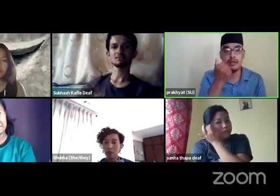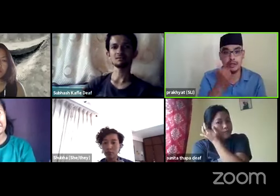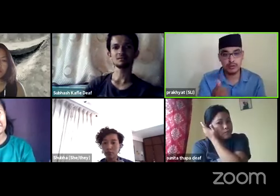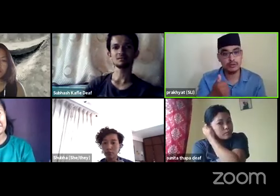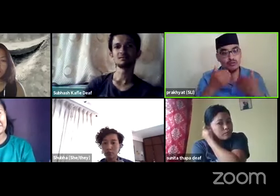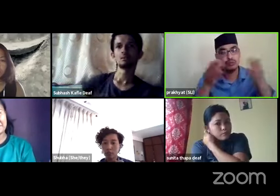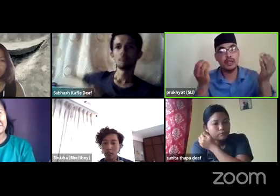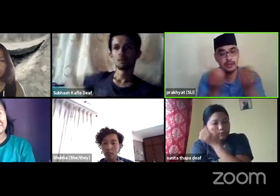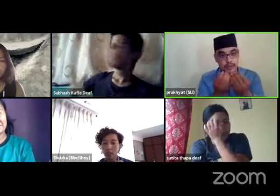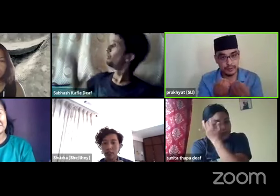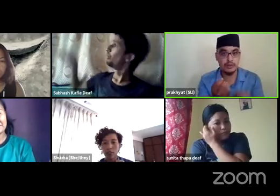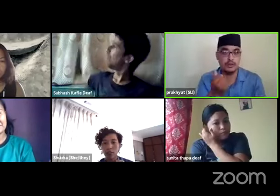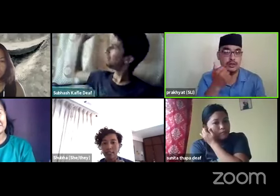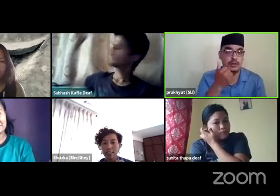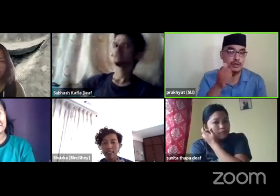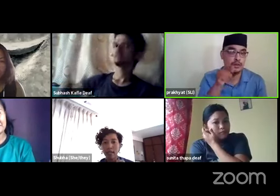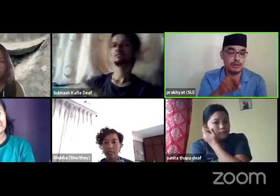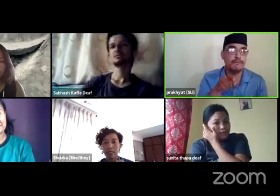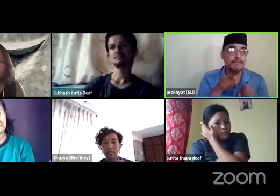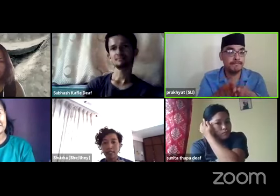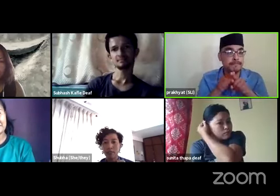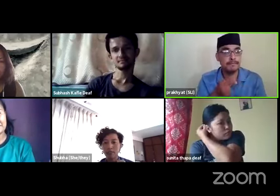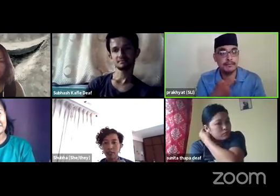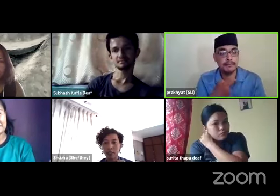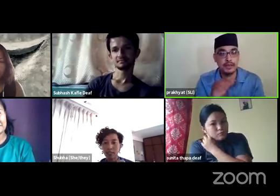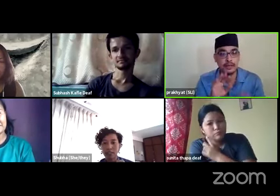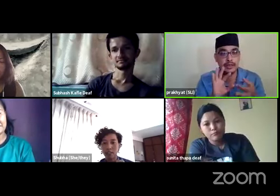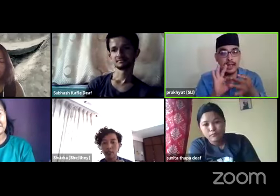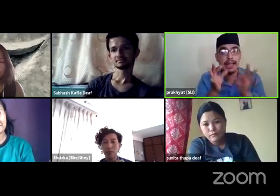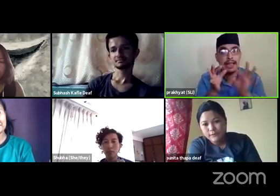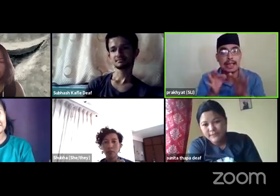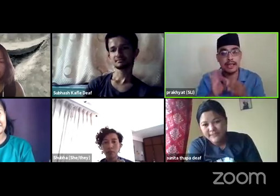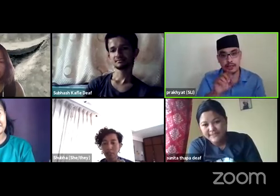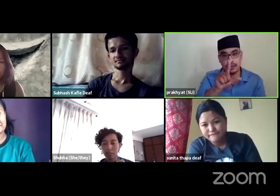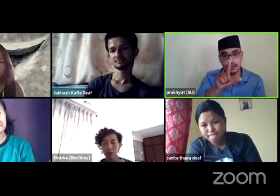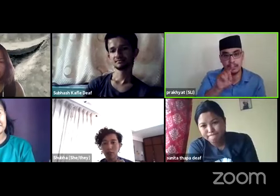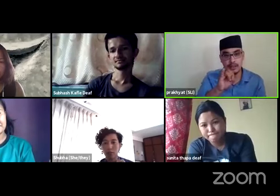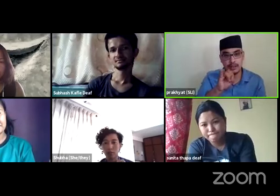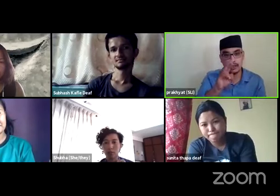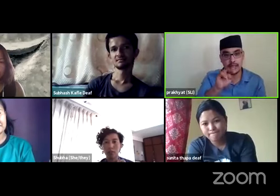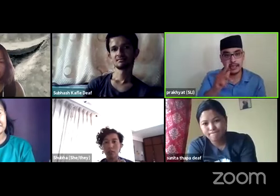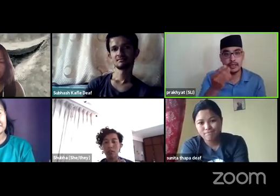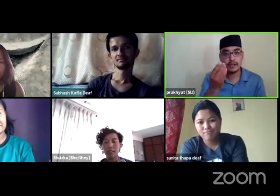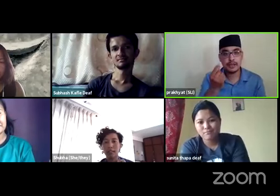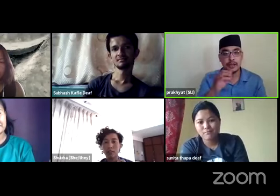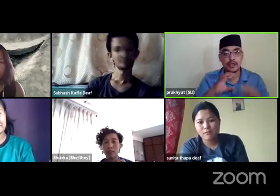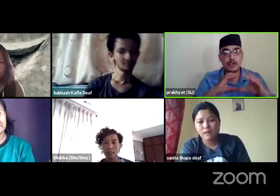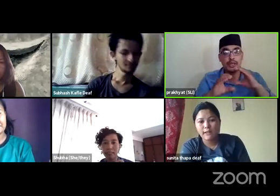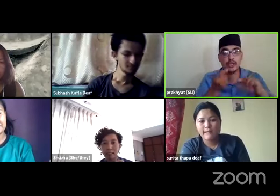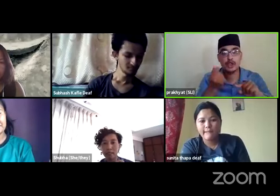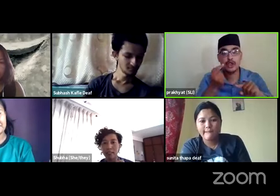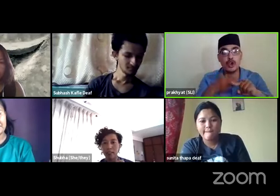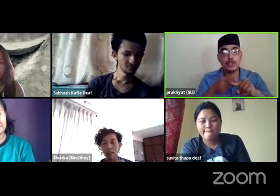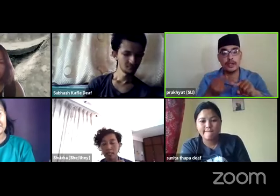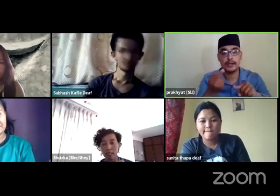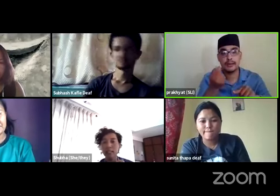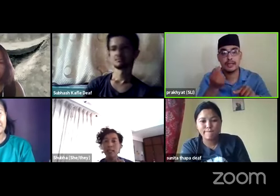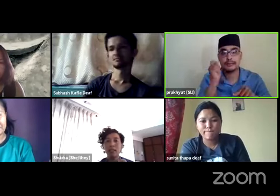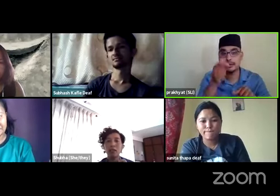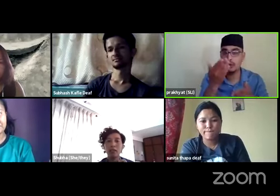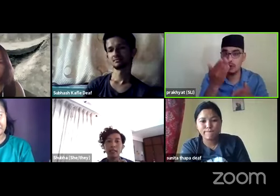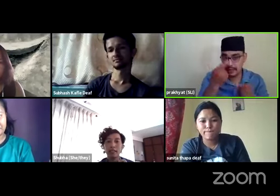ओपन गर्छु अनि त्यो साथसाथै हामीले यहाँ एउटा लिङ्क पनि सेयर गरिरहेको छौँ तपाईँहरूको कम्युनिकेसन कस्टहरू कभर गर्नको लागि तपाईँको प्लिज त्यहाँ नाम लेखिदिनु